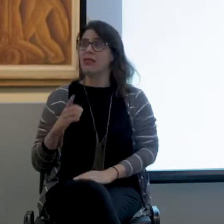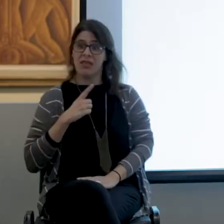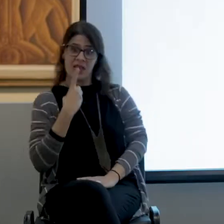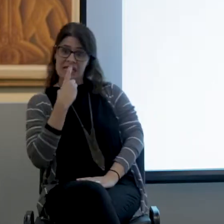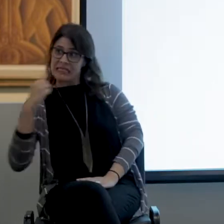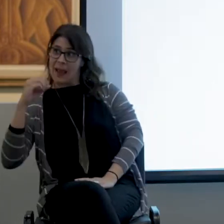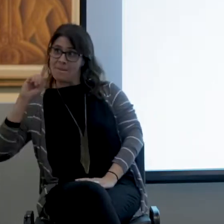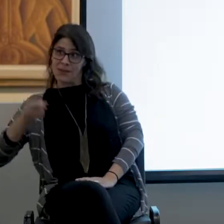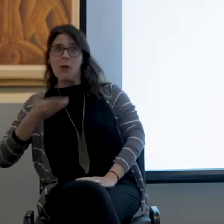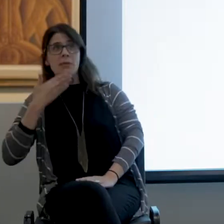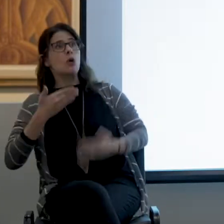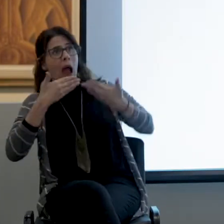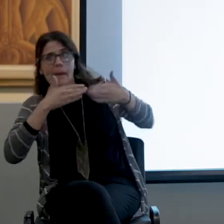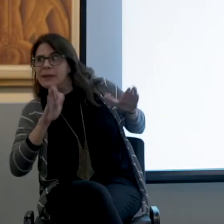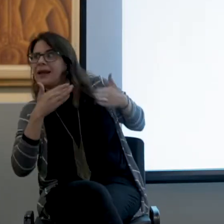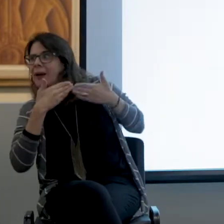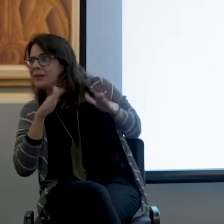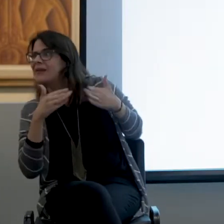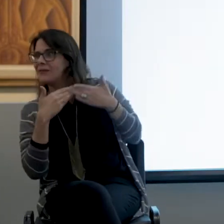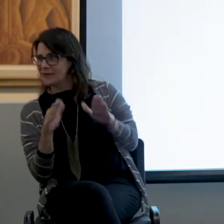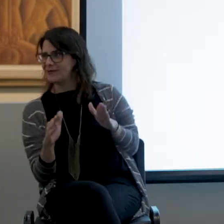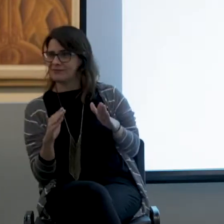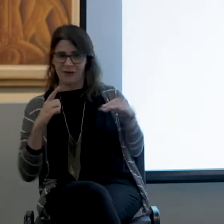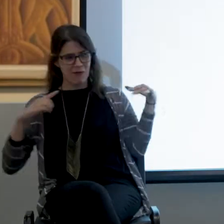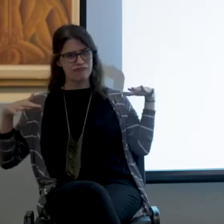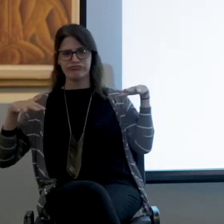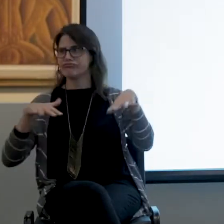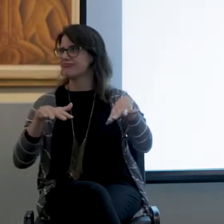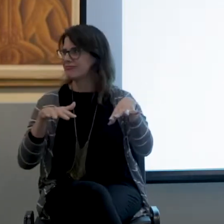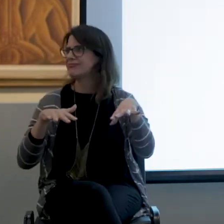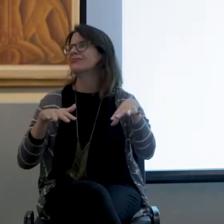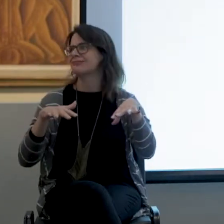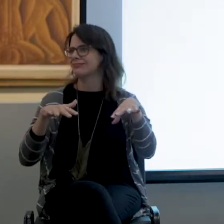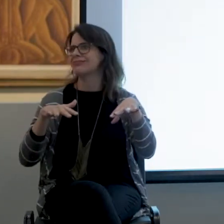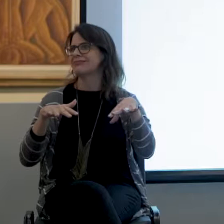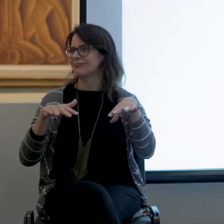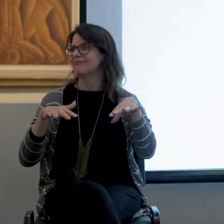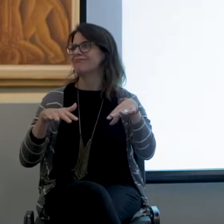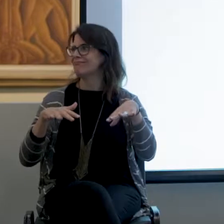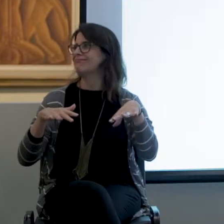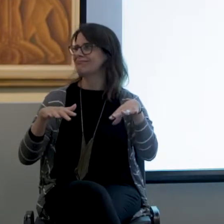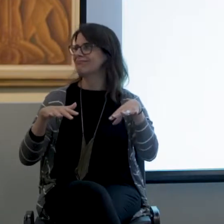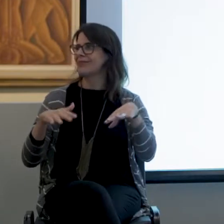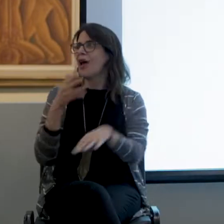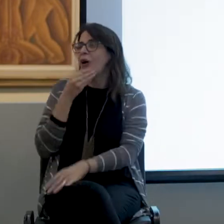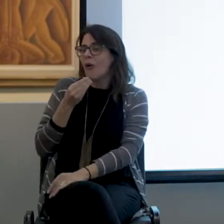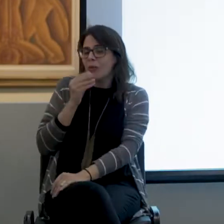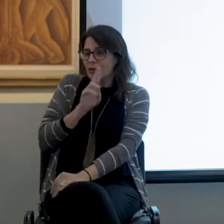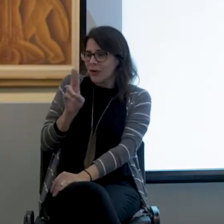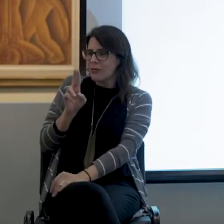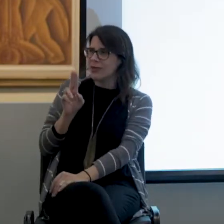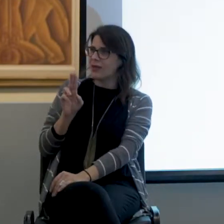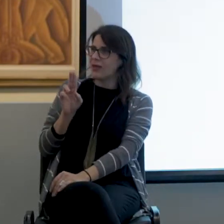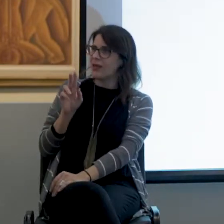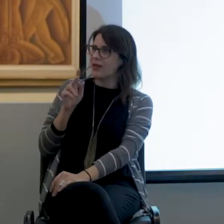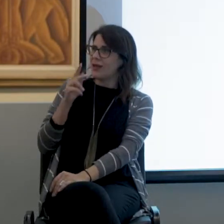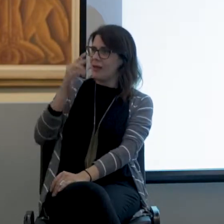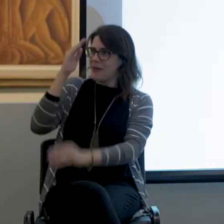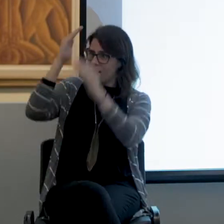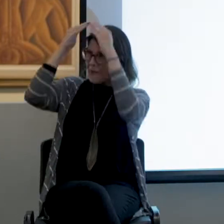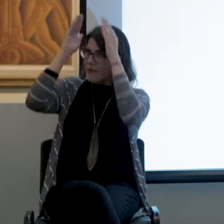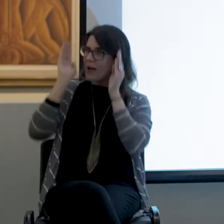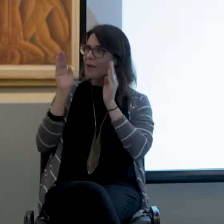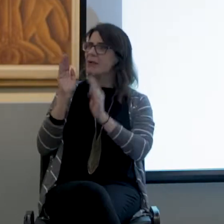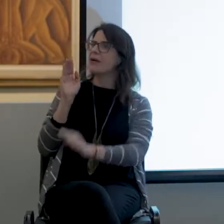foi fantástico, foi a maior performance da história da vida dele. E o Papa se chamava Bergoglio, que hoje é o Papa